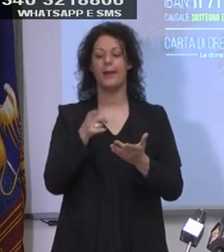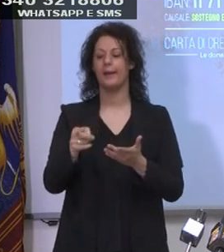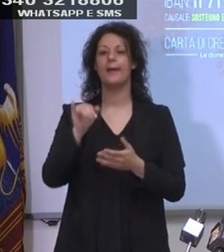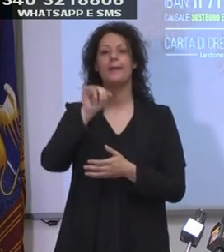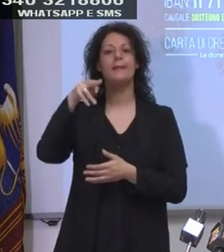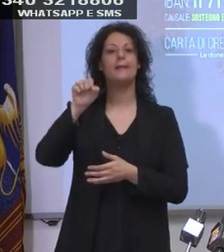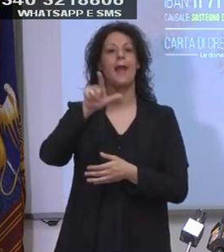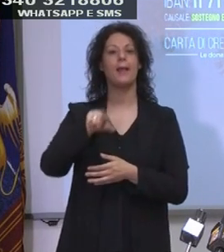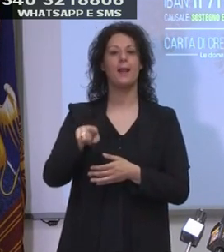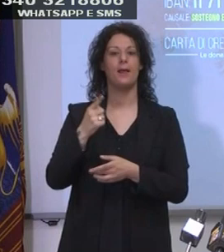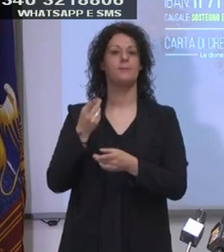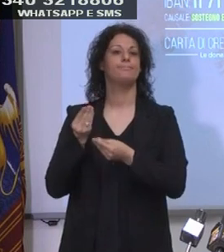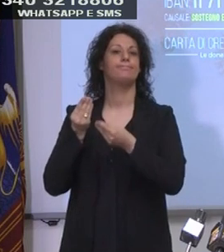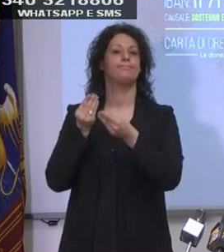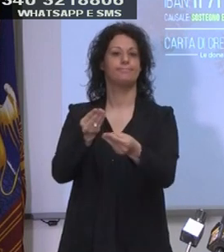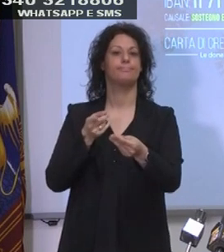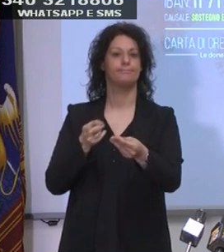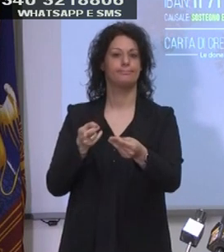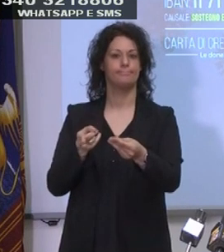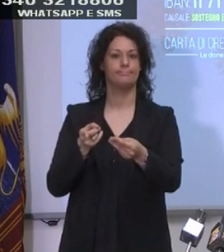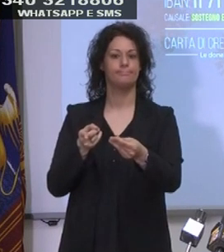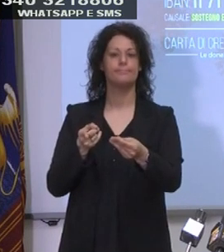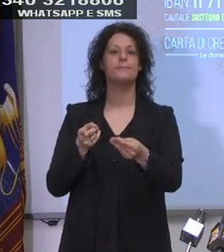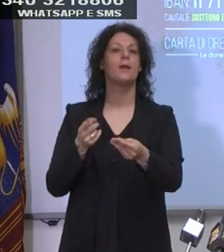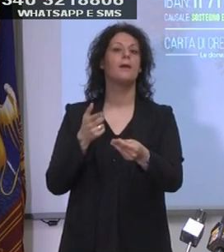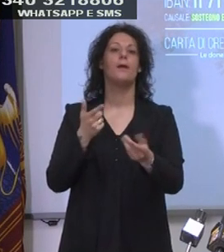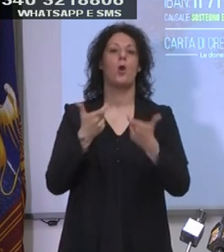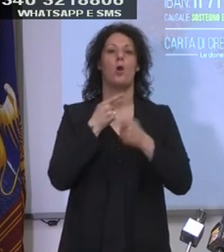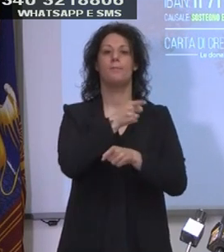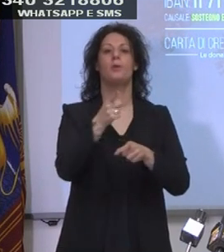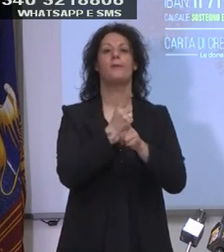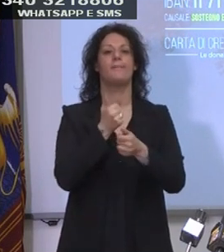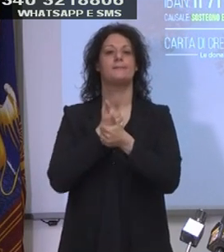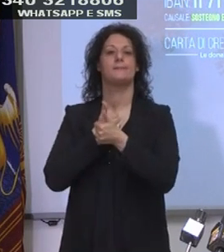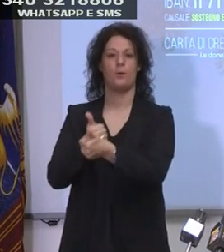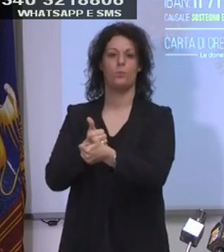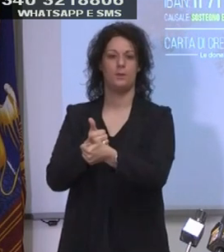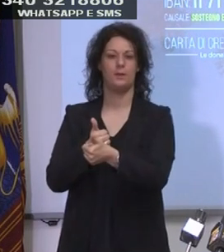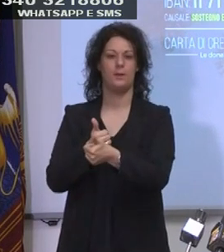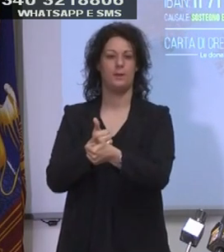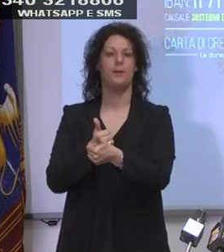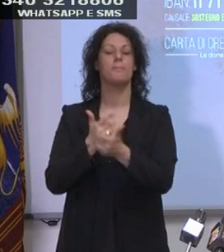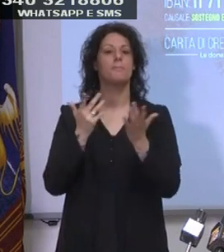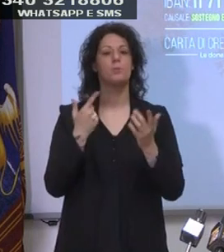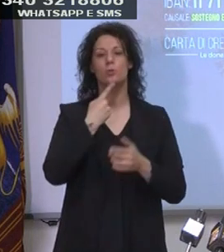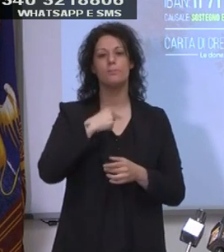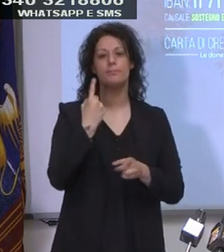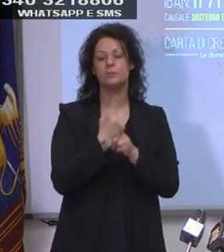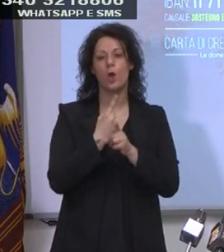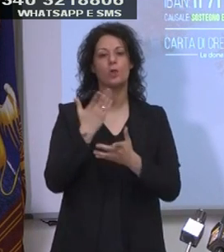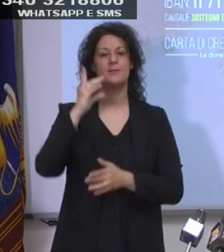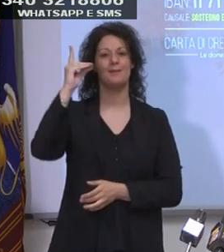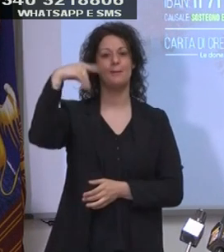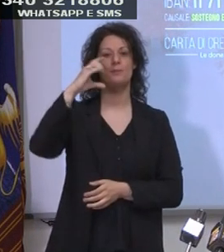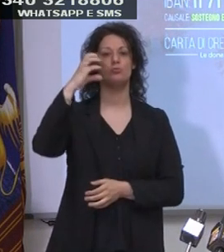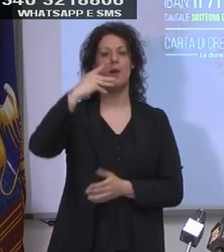guida, diciamo, non ufficiali. Quindi deve essere il DPCM che ce lo permette. Sì, non vorrei